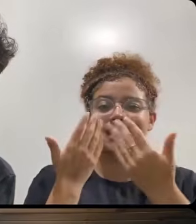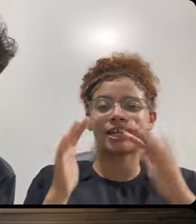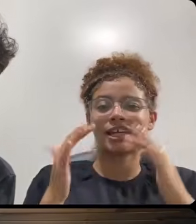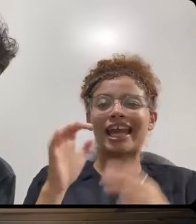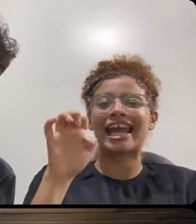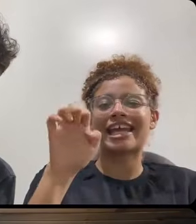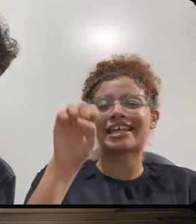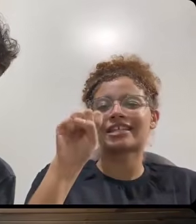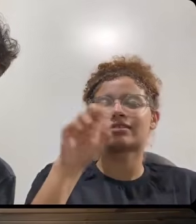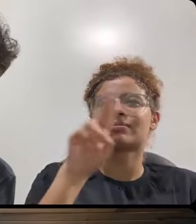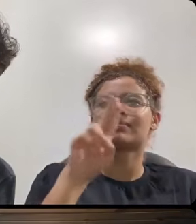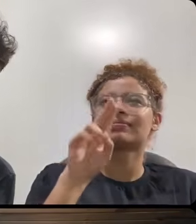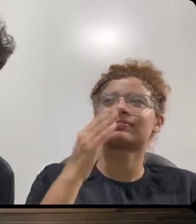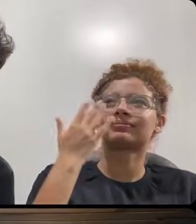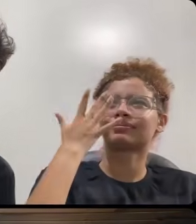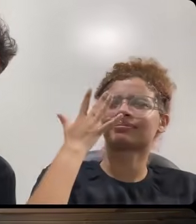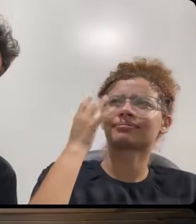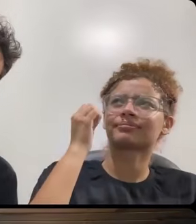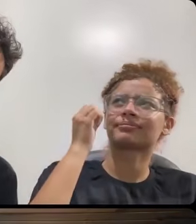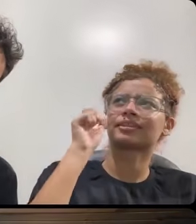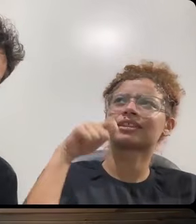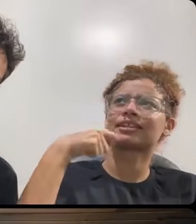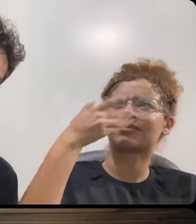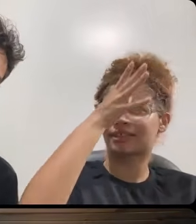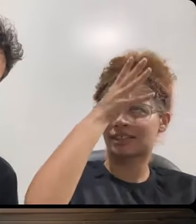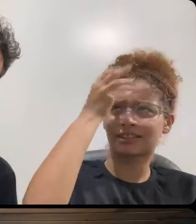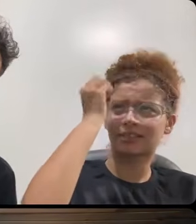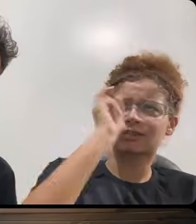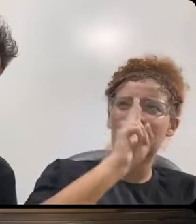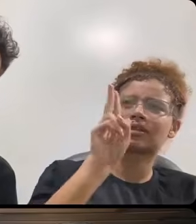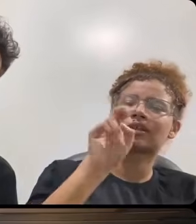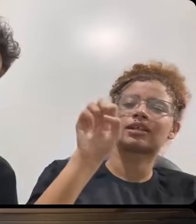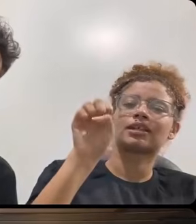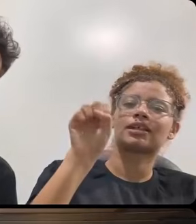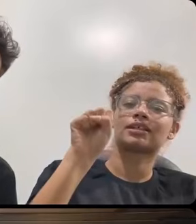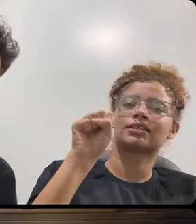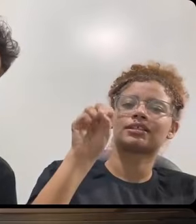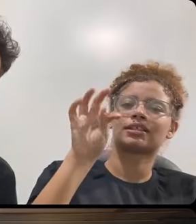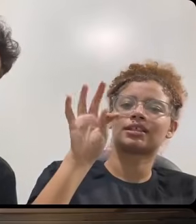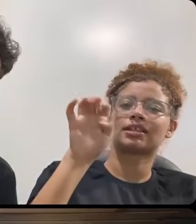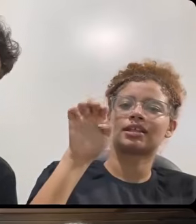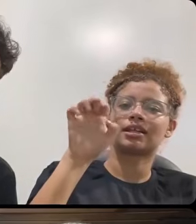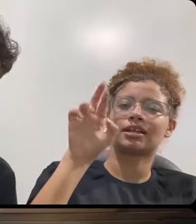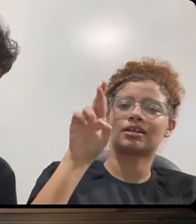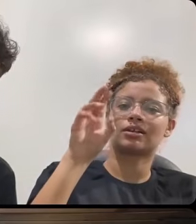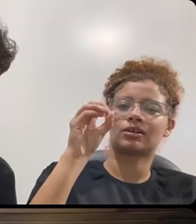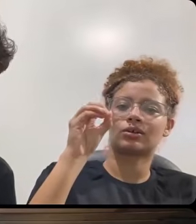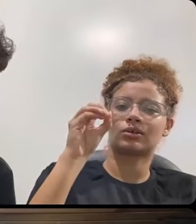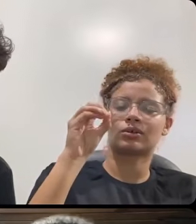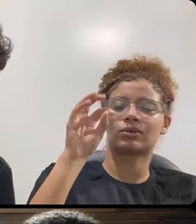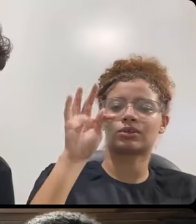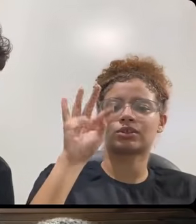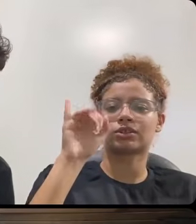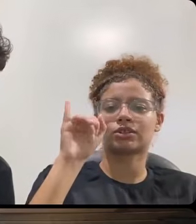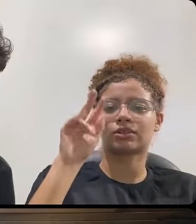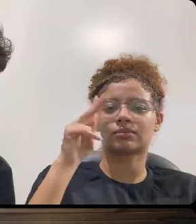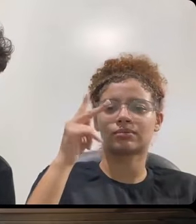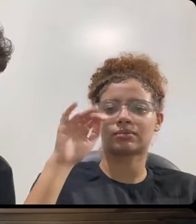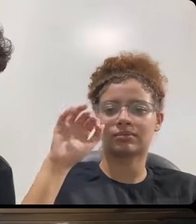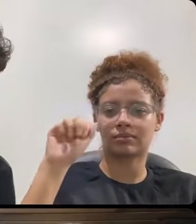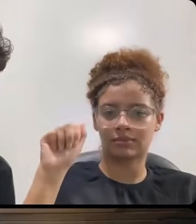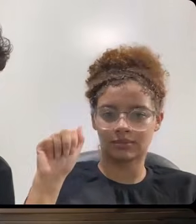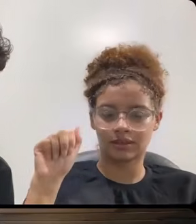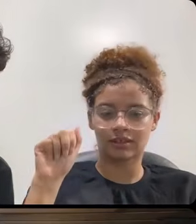achava legal. Ele tinha algumas coisas que eu achava interessante, mas era dele. E todos os amigos dele o apoiavam e